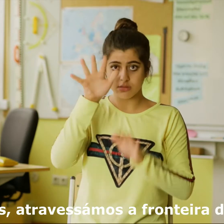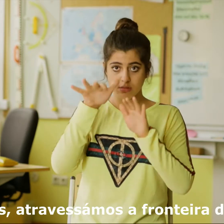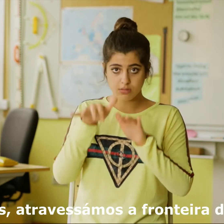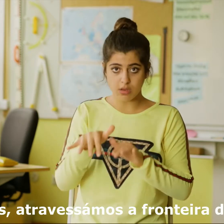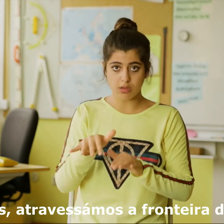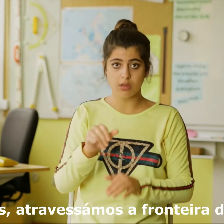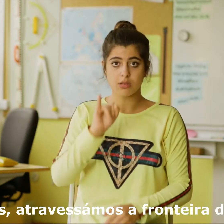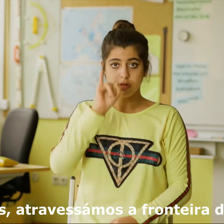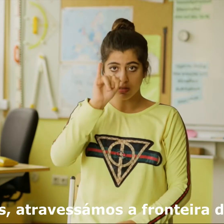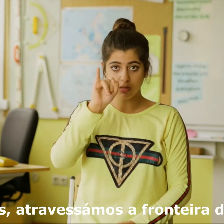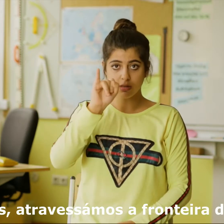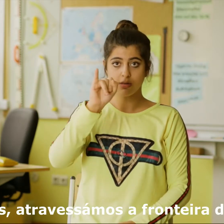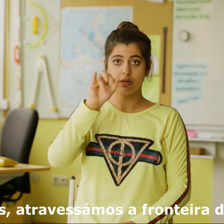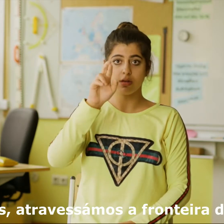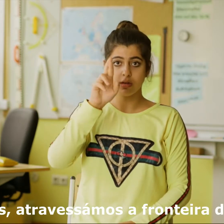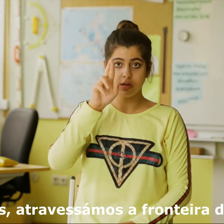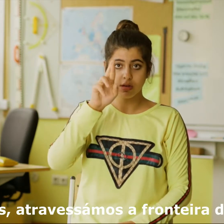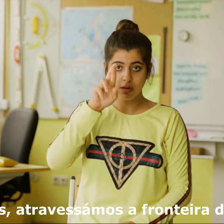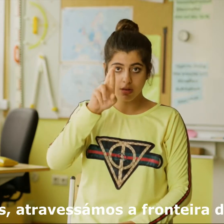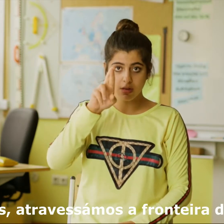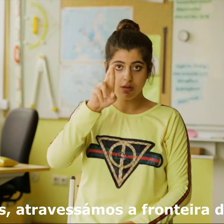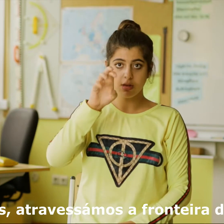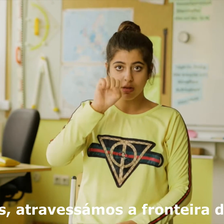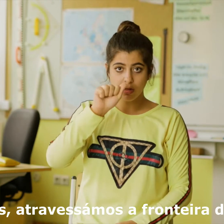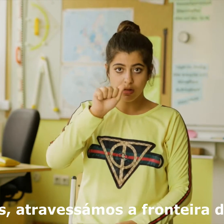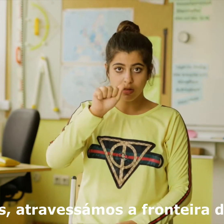Depois atravessamos pela fronteira do Iraque.